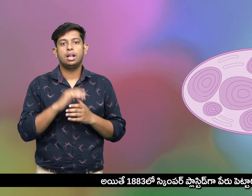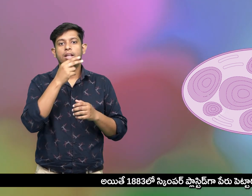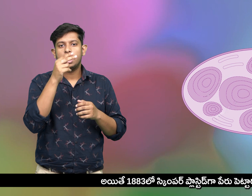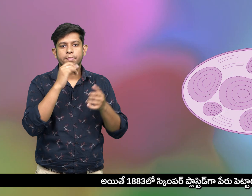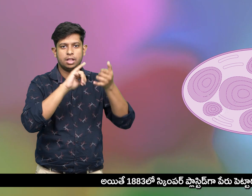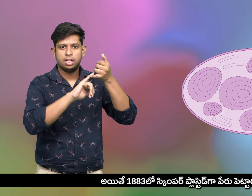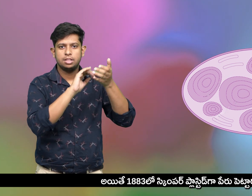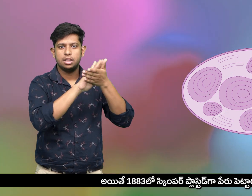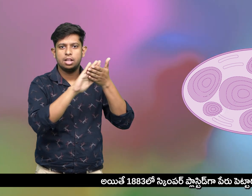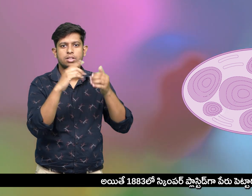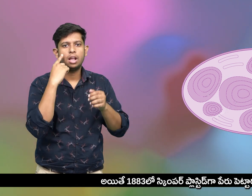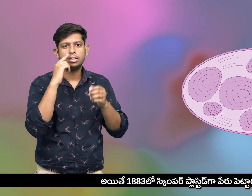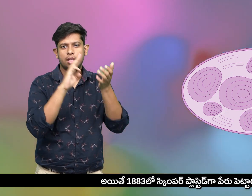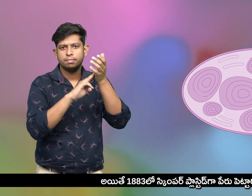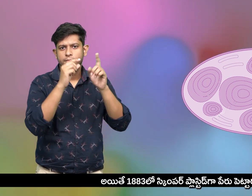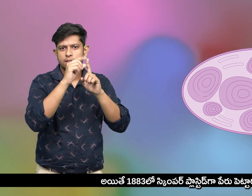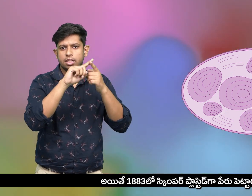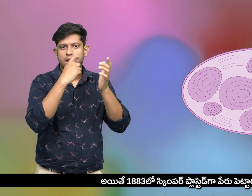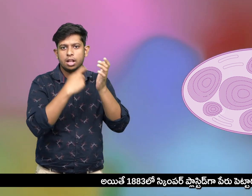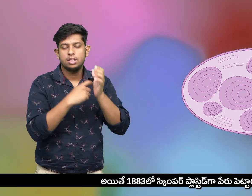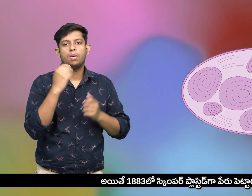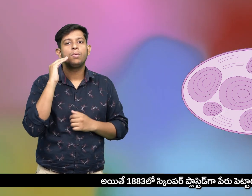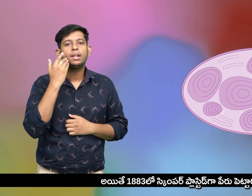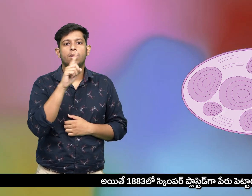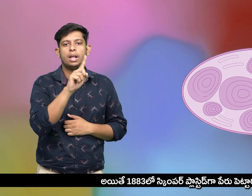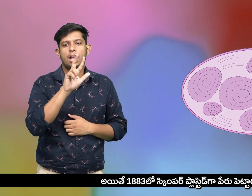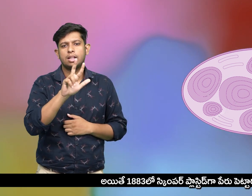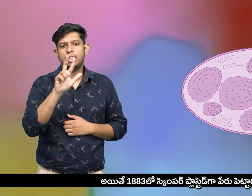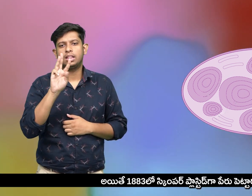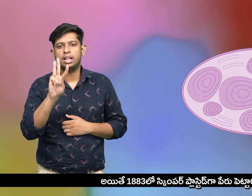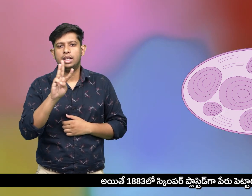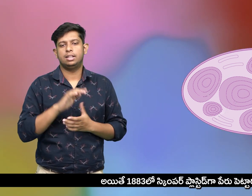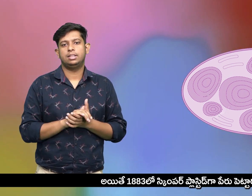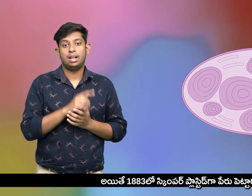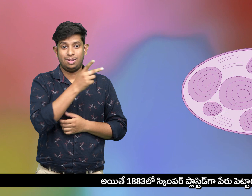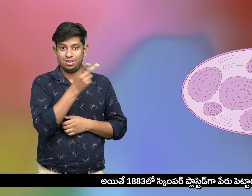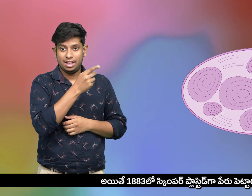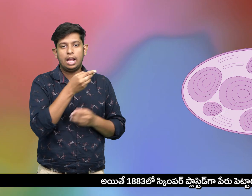అయితే 1883లో స్కింపర్ ప్లాస్టిడ్గా పేరు పెట్టారు.